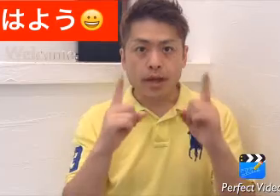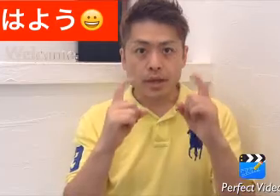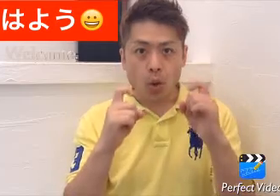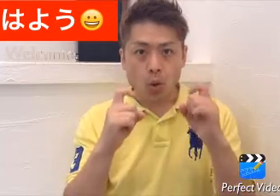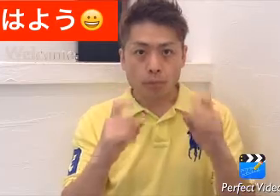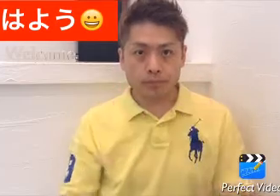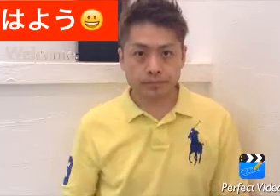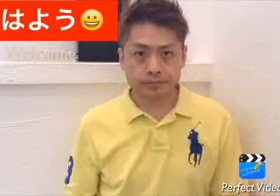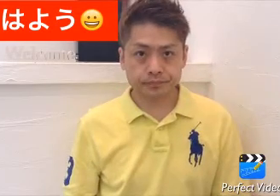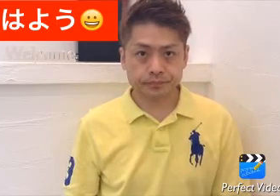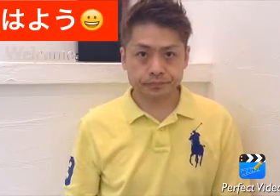おはよう、